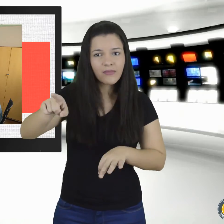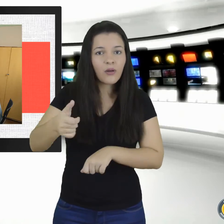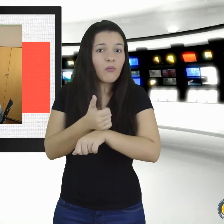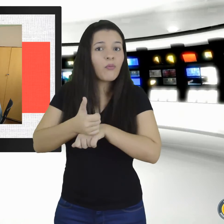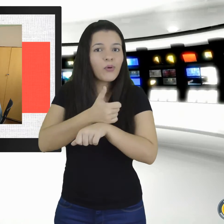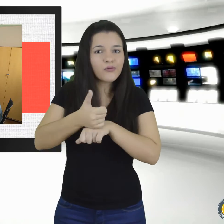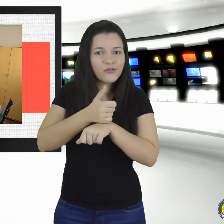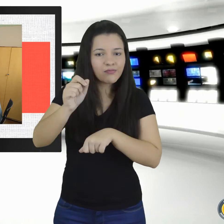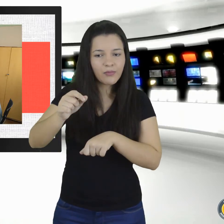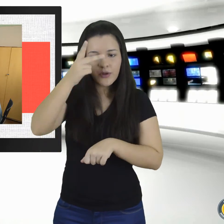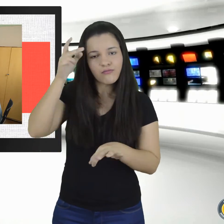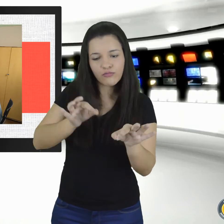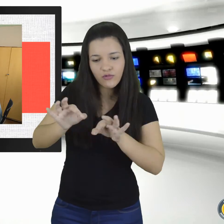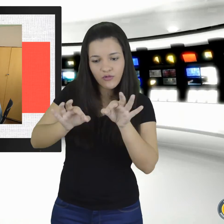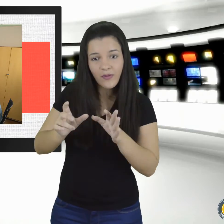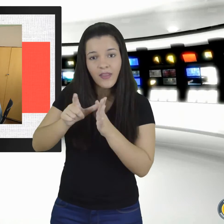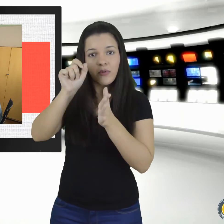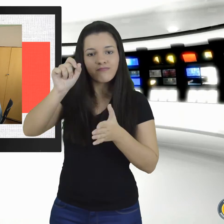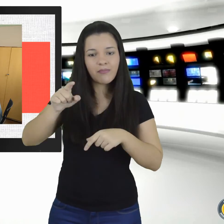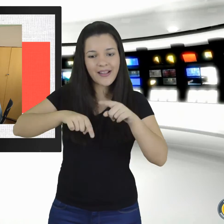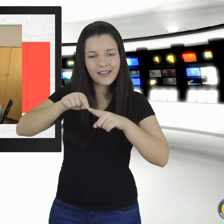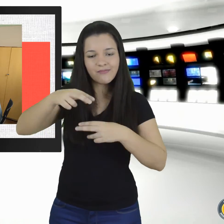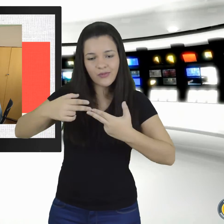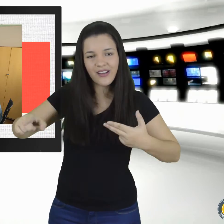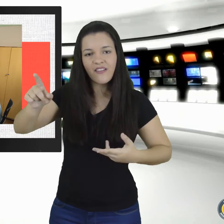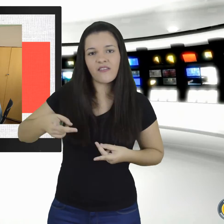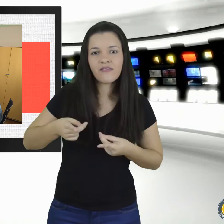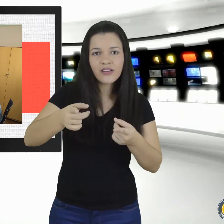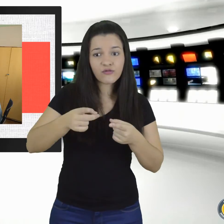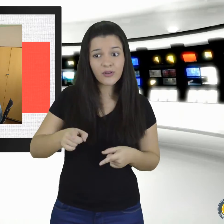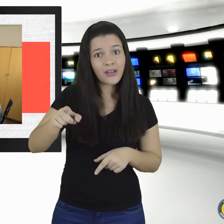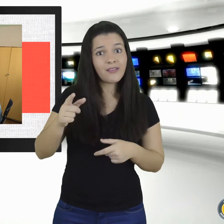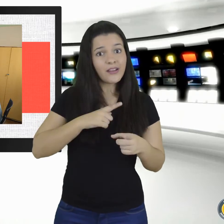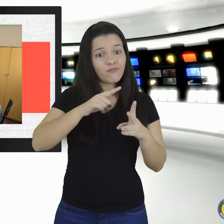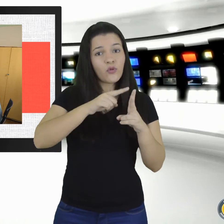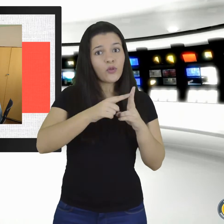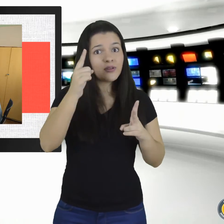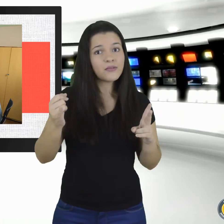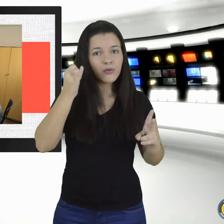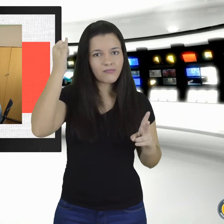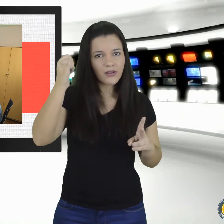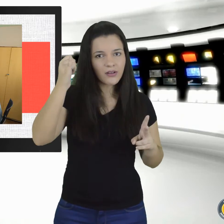A ideia é educar e, ao mesmo tempo, gerar recursos para a manutenção das próprias